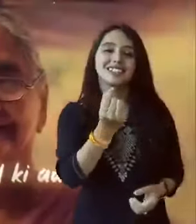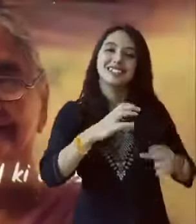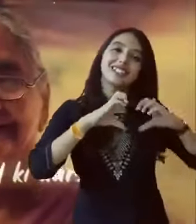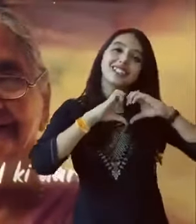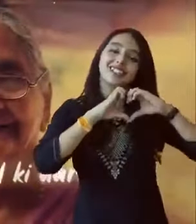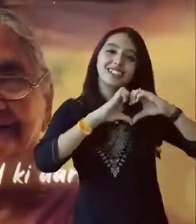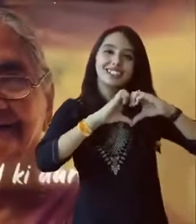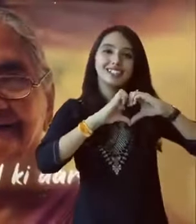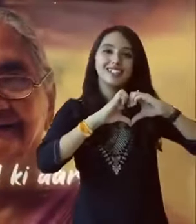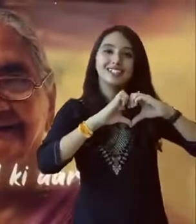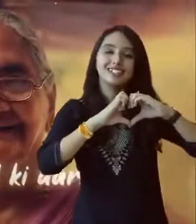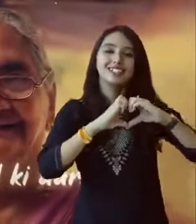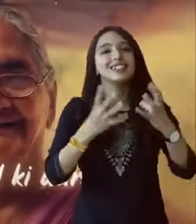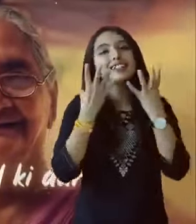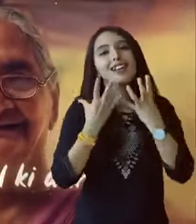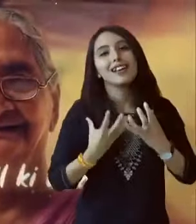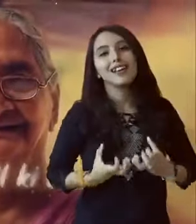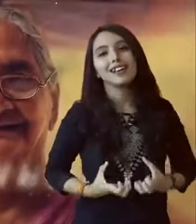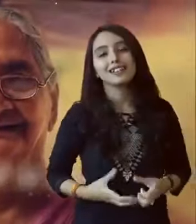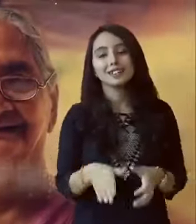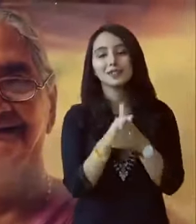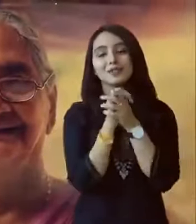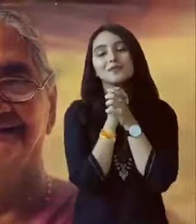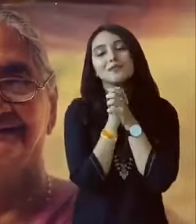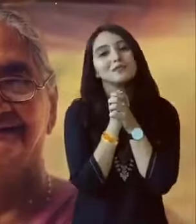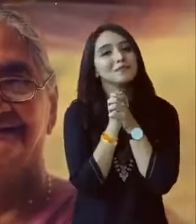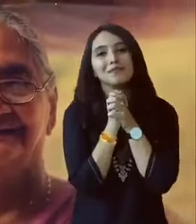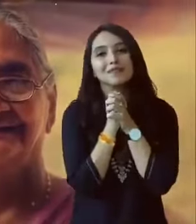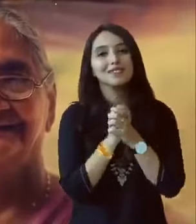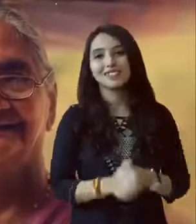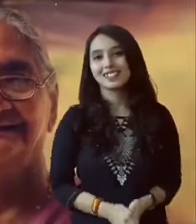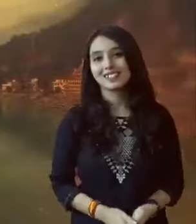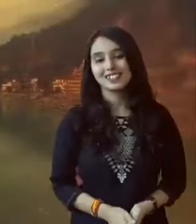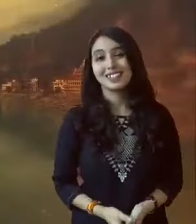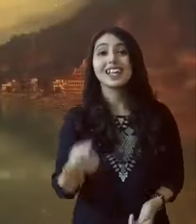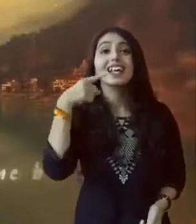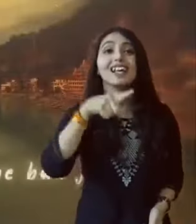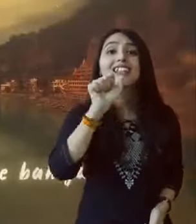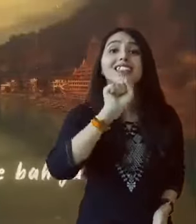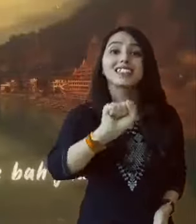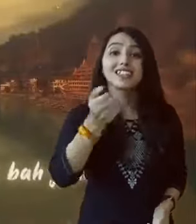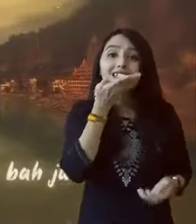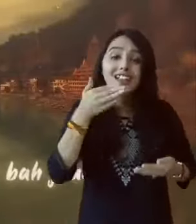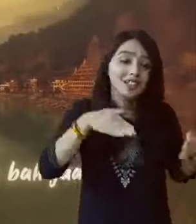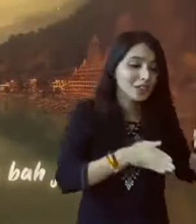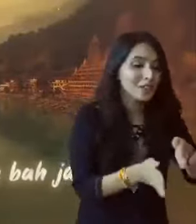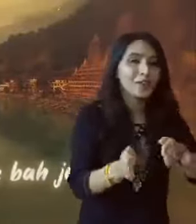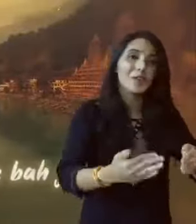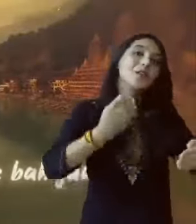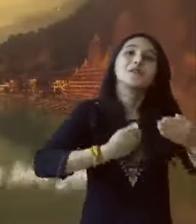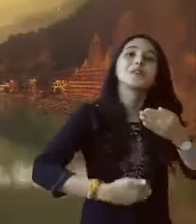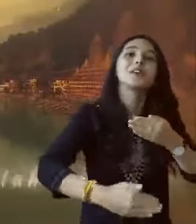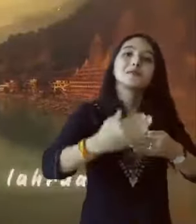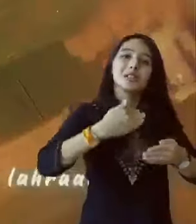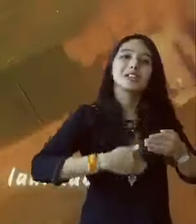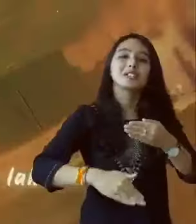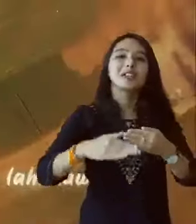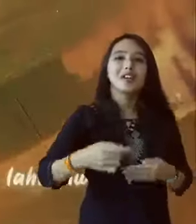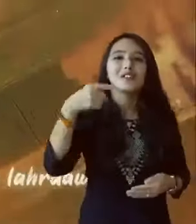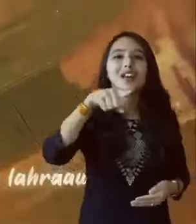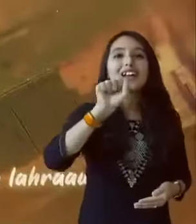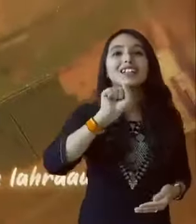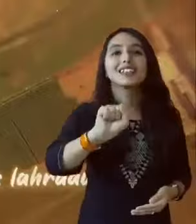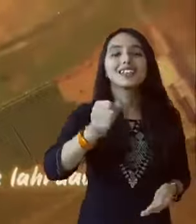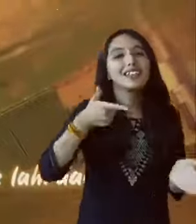है दिल की आरजू तेरी नदियों में बह जावा